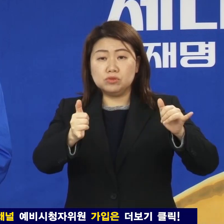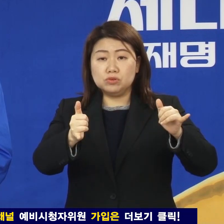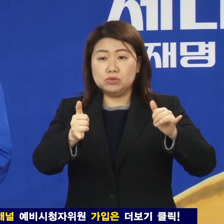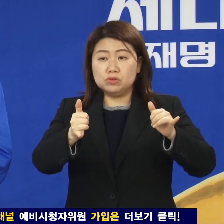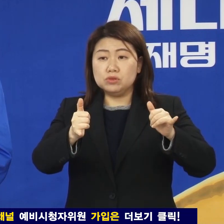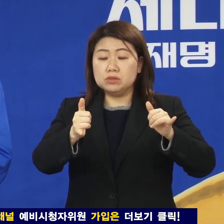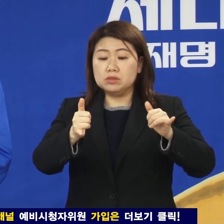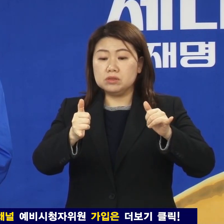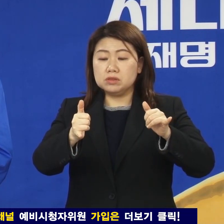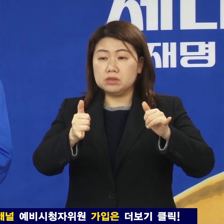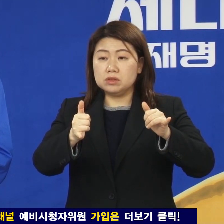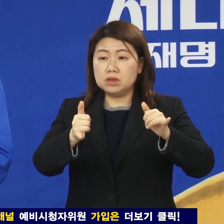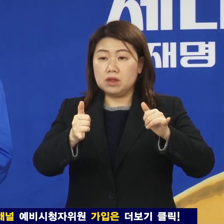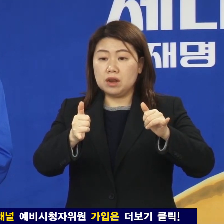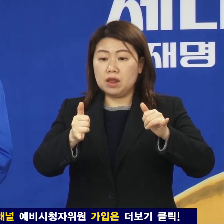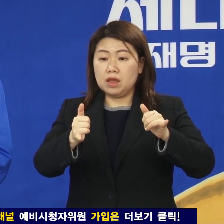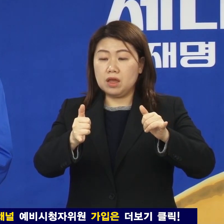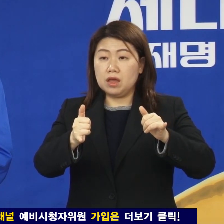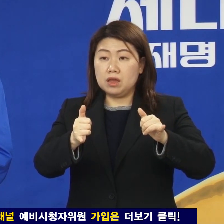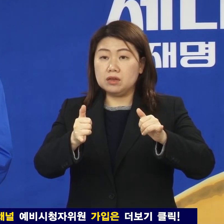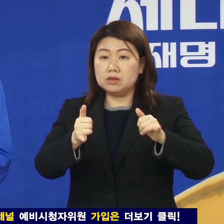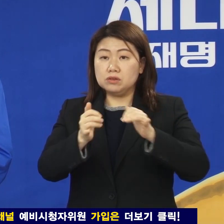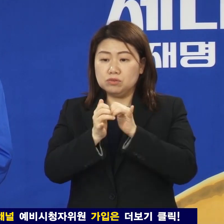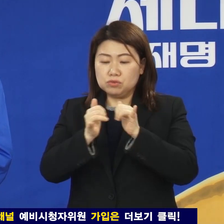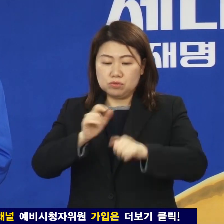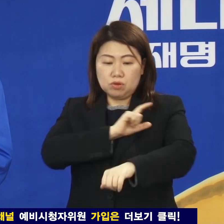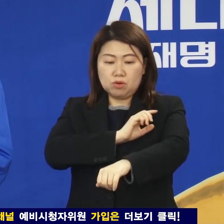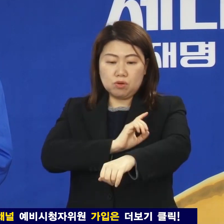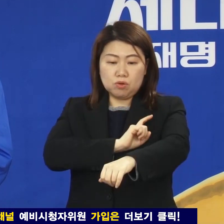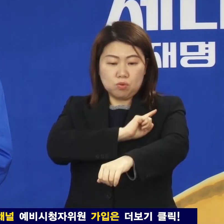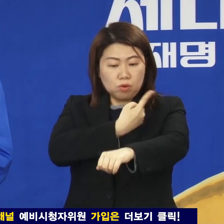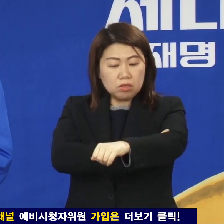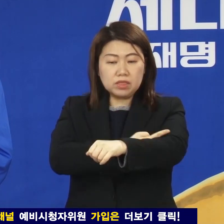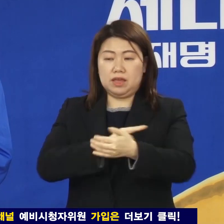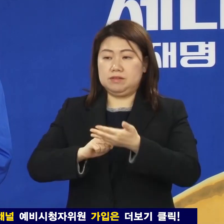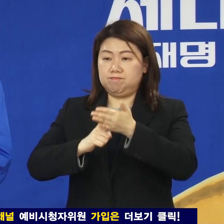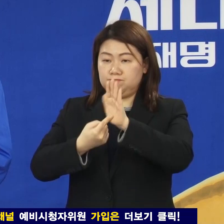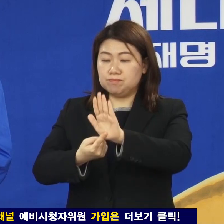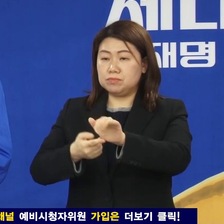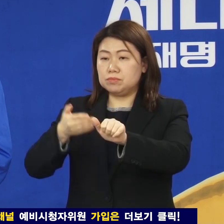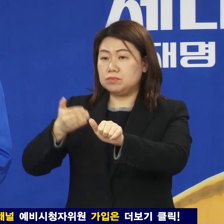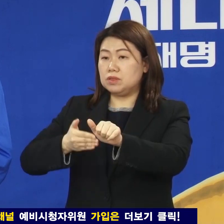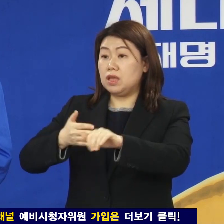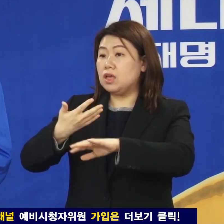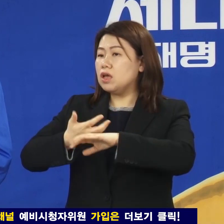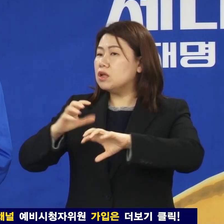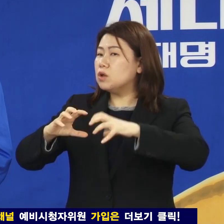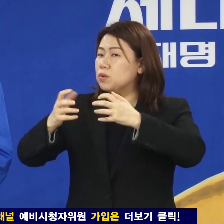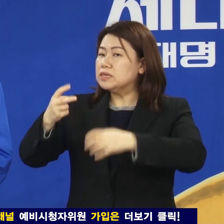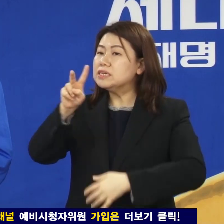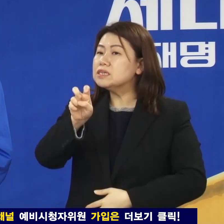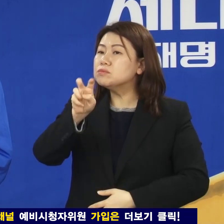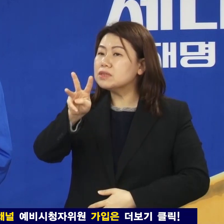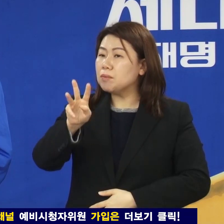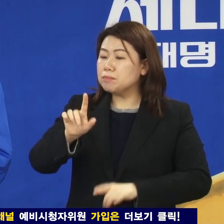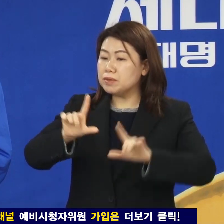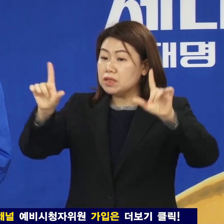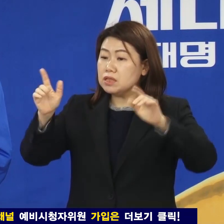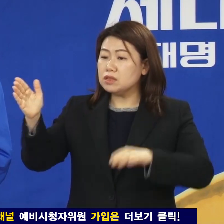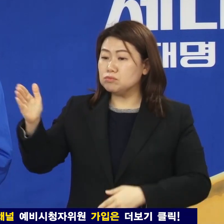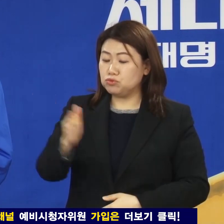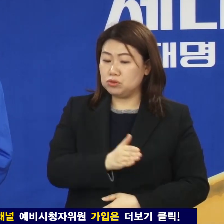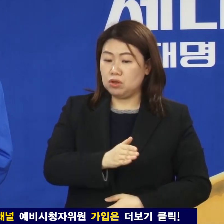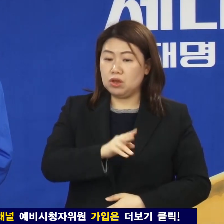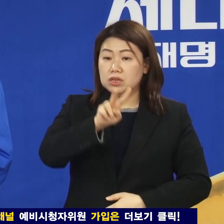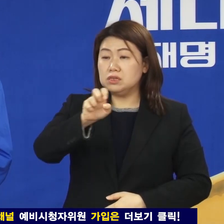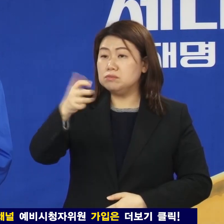감사드립니다 대한민국 제 20대 대통령 선출을 위한 제외 국민투표가 1 13일 시작 때 28일까지